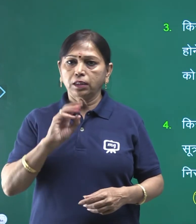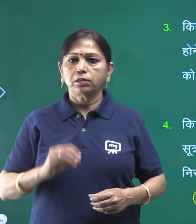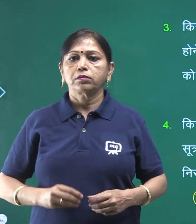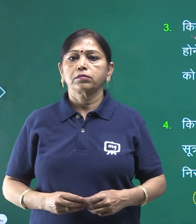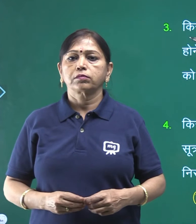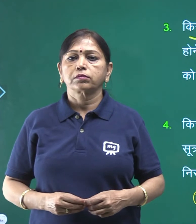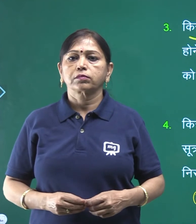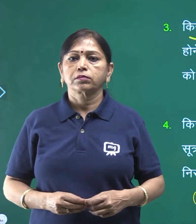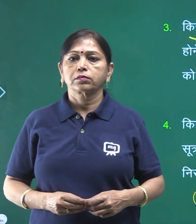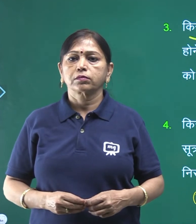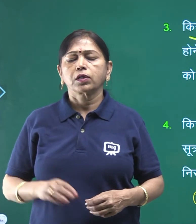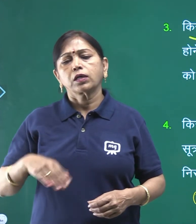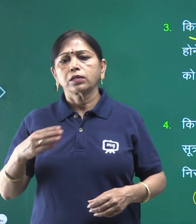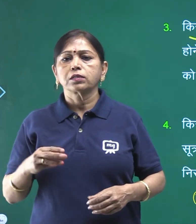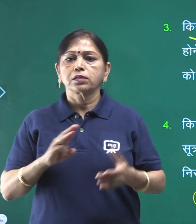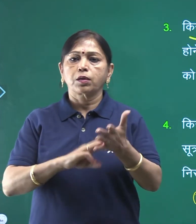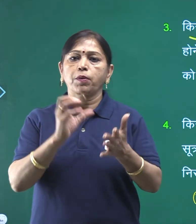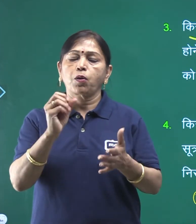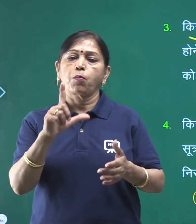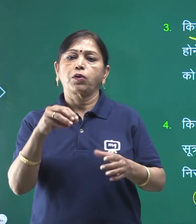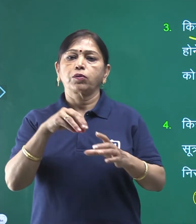3, किसी अणु की